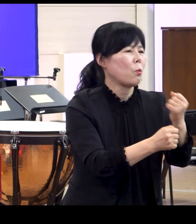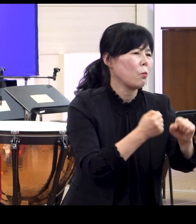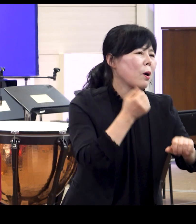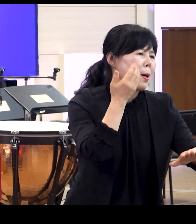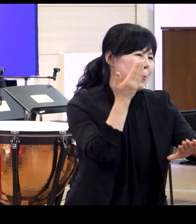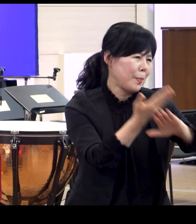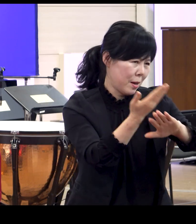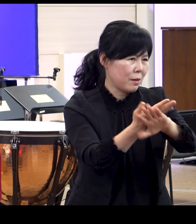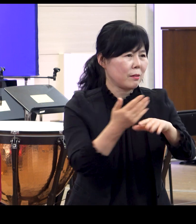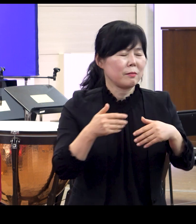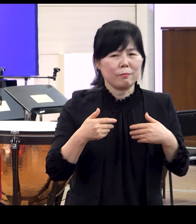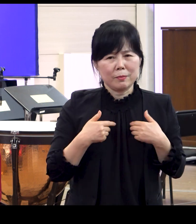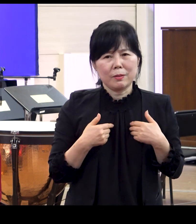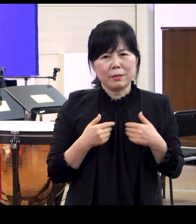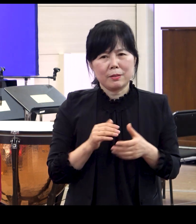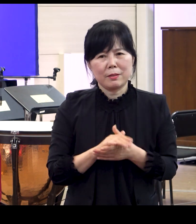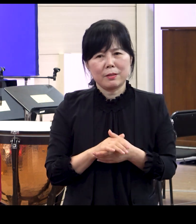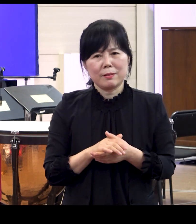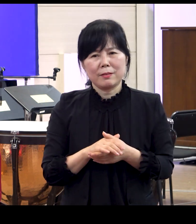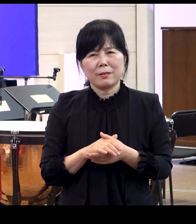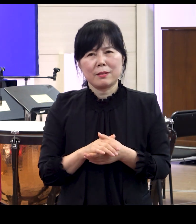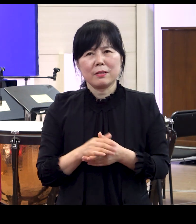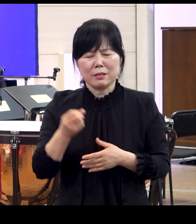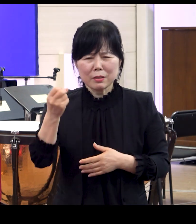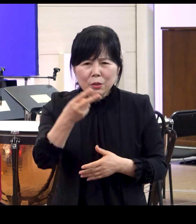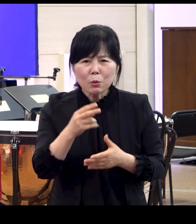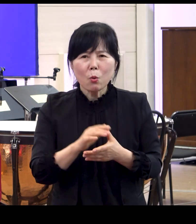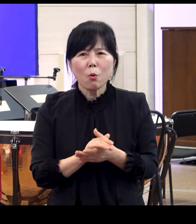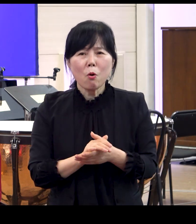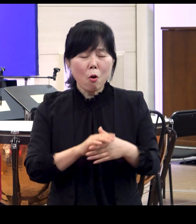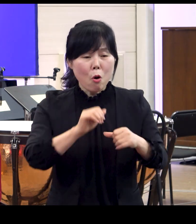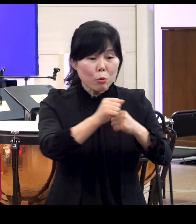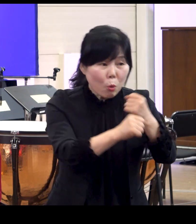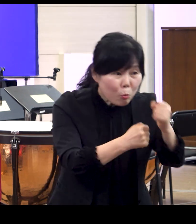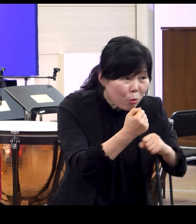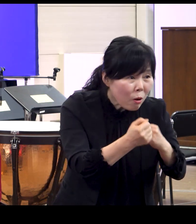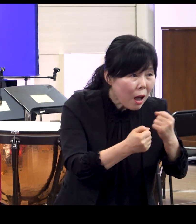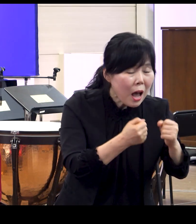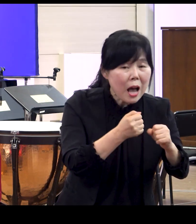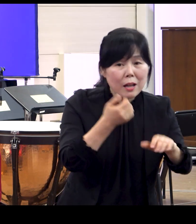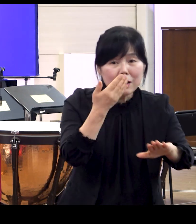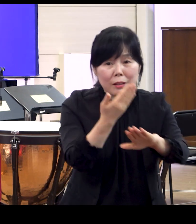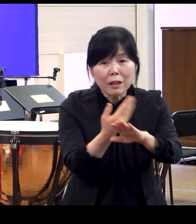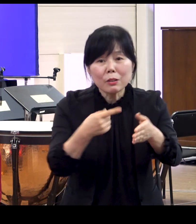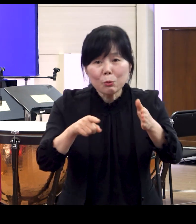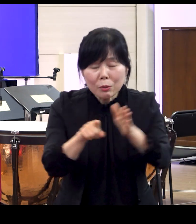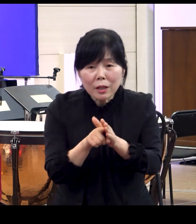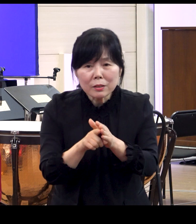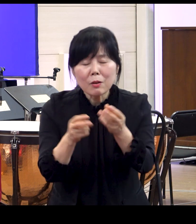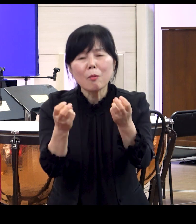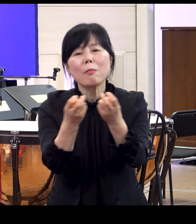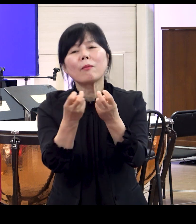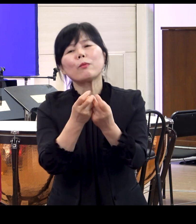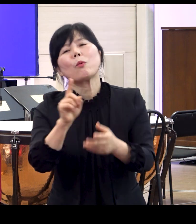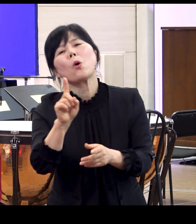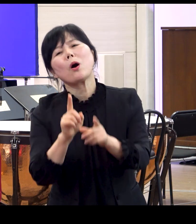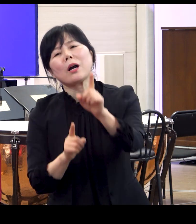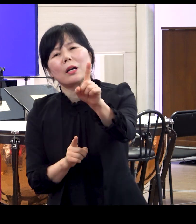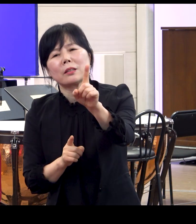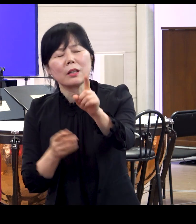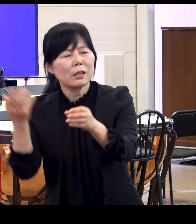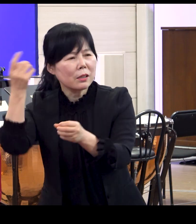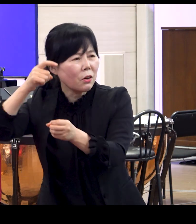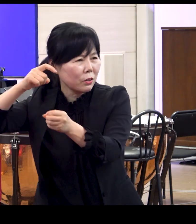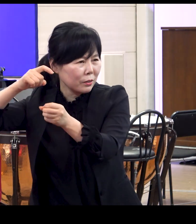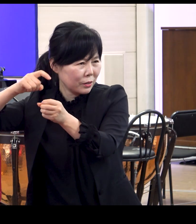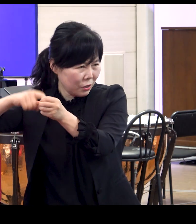달라야 한다는 거예요. 우리는 동물과는 달라야 한다. 그리고 그렇게 동물과 다르기 위해서 한 가지밖에 없죠.